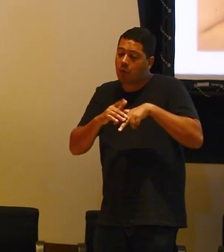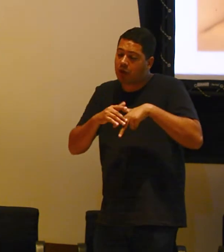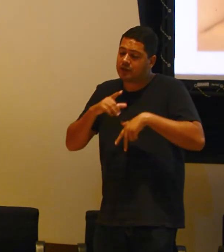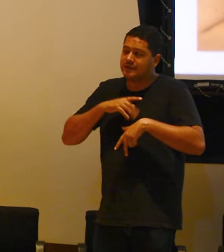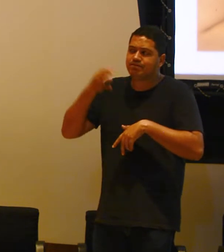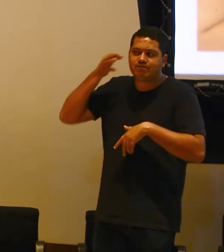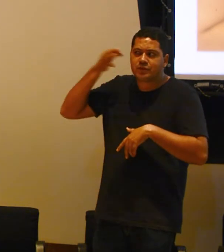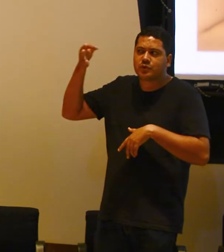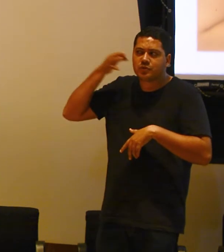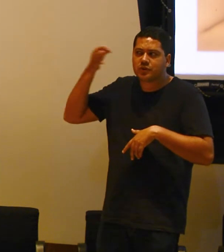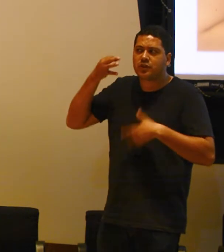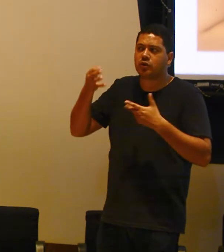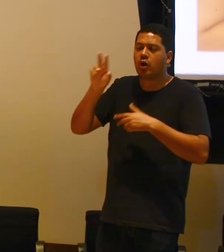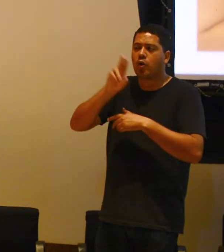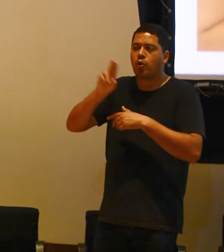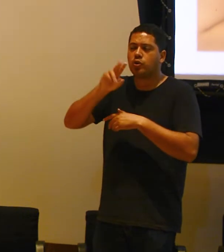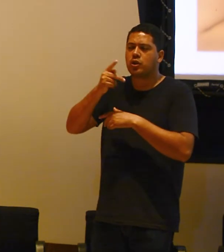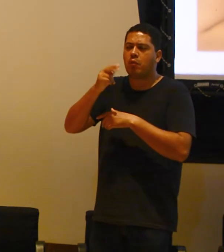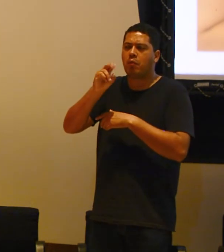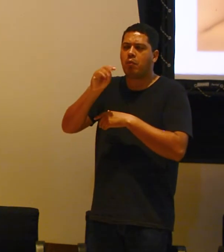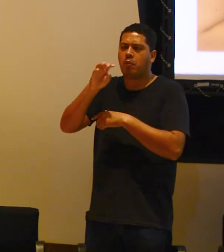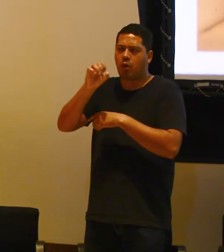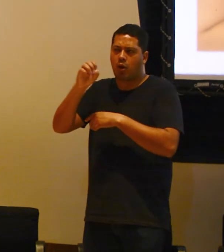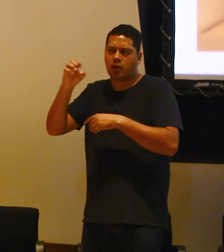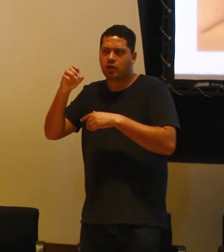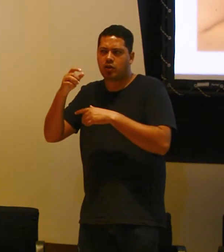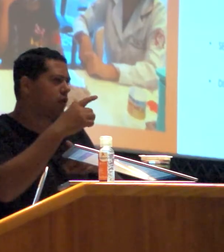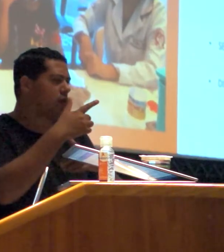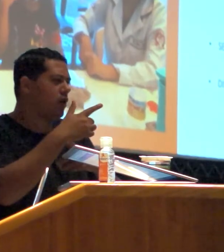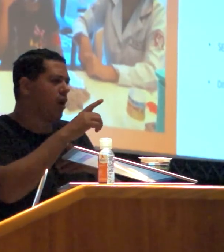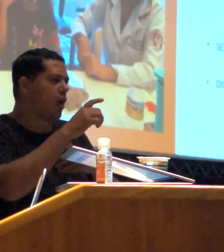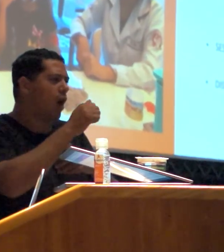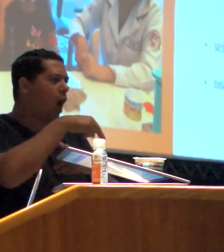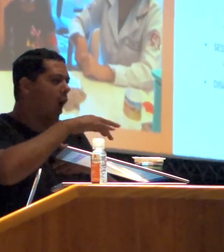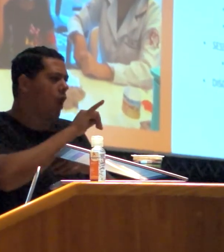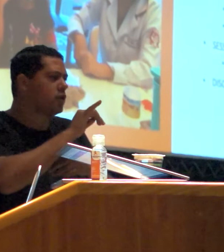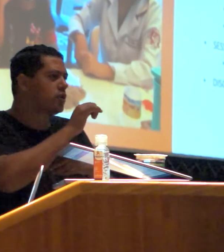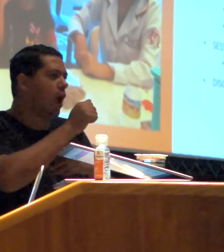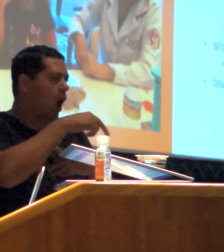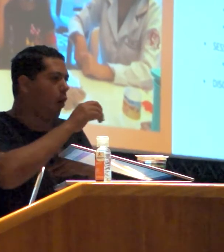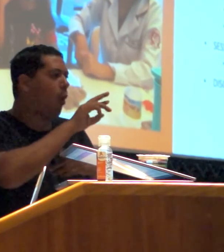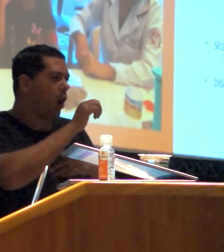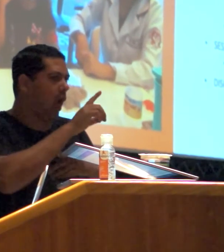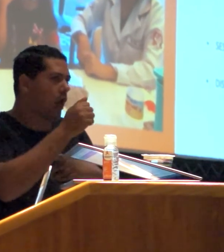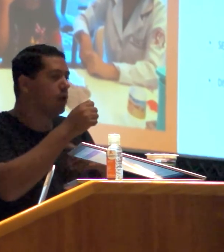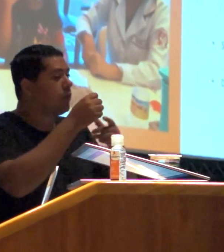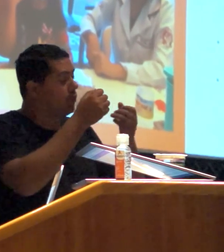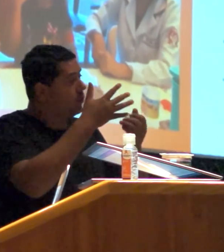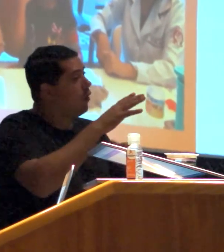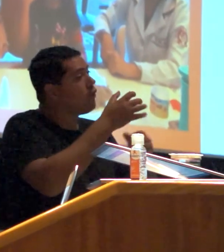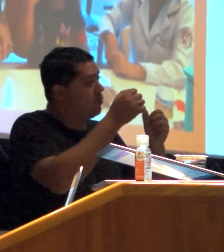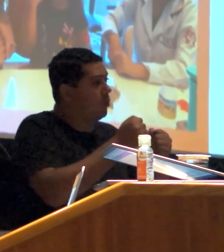por exemplo, uma prótese ósseo-ancorada e não está tendo benefício. Como o Dr. Faes falou, ele pode ser um candidato ao implante unilateral, na